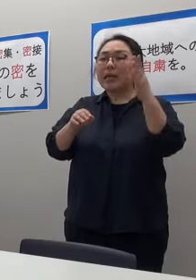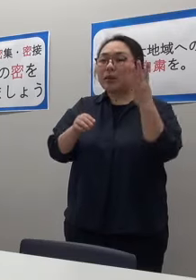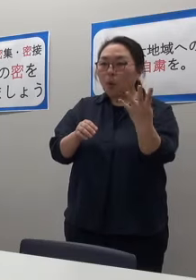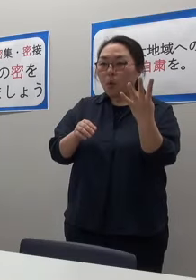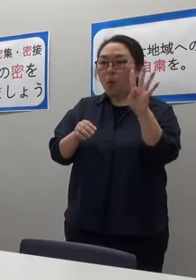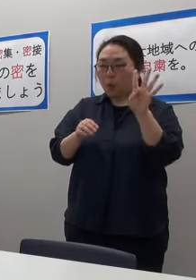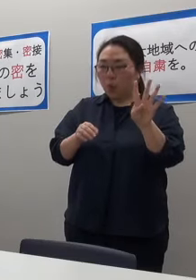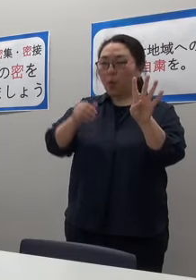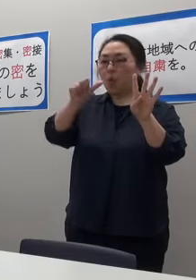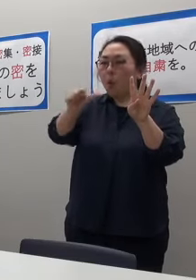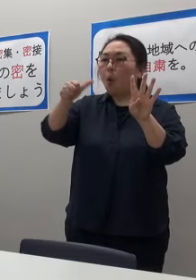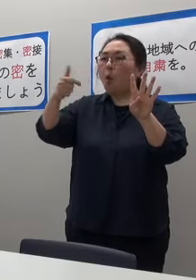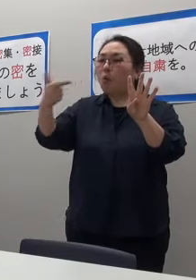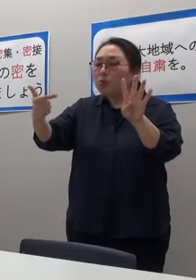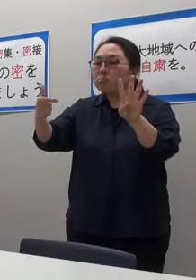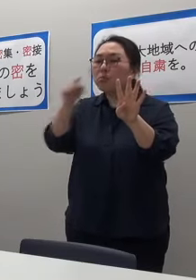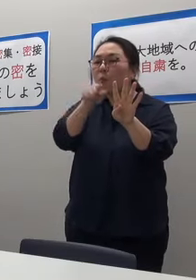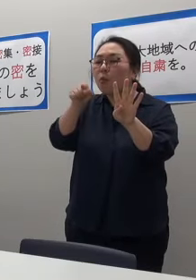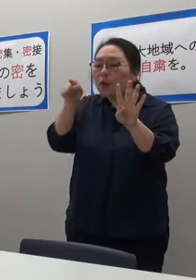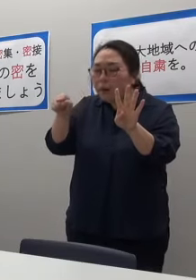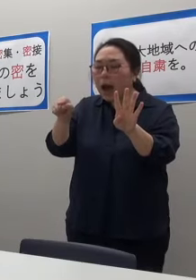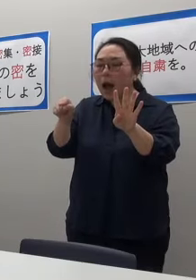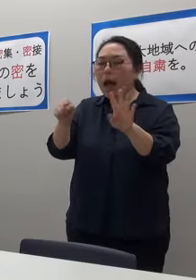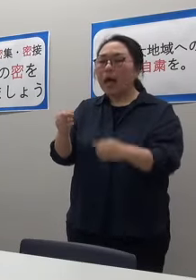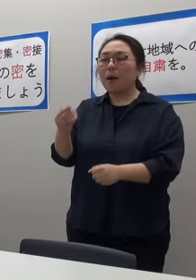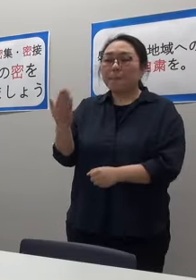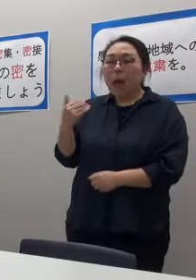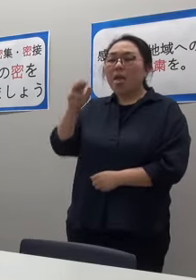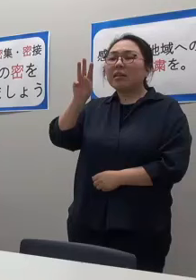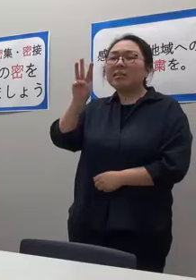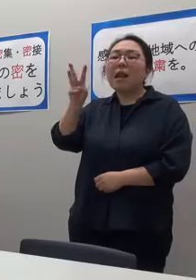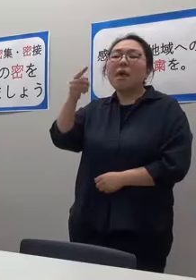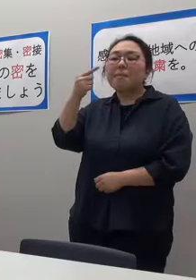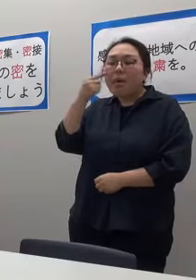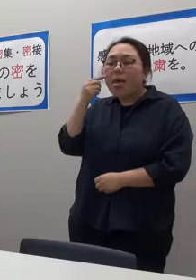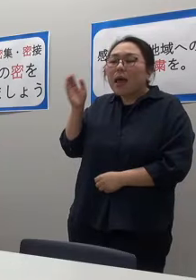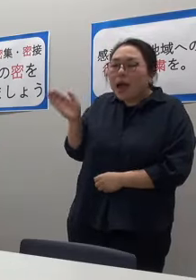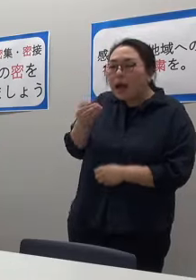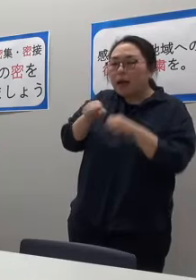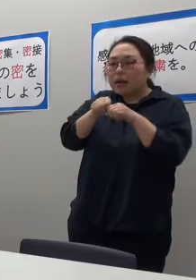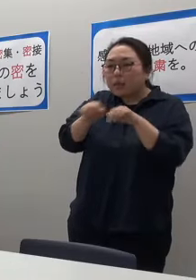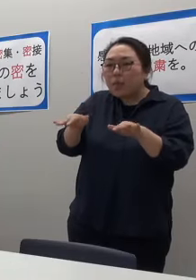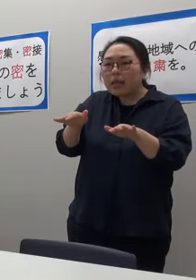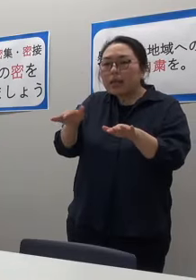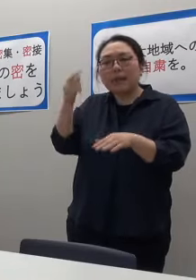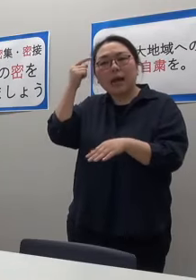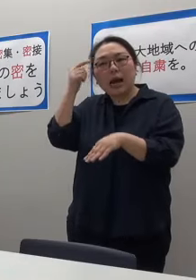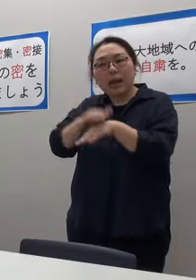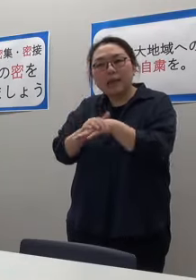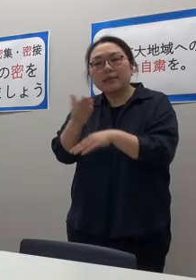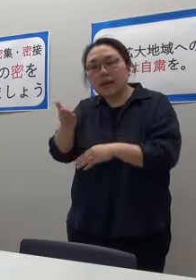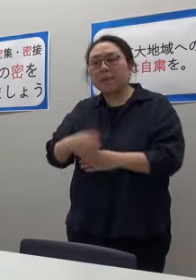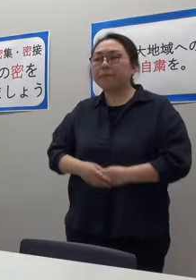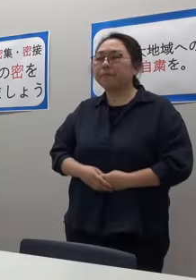から、まあ、広がったという認識なのか、まあ、推測しているのかいかがでしょうか。 はい、その点なんですけども、先ほどもお話